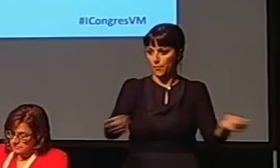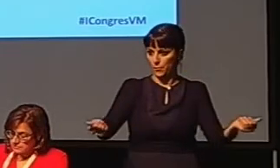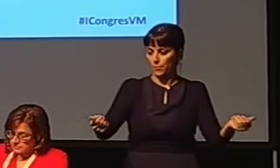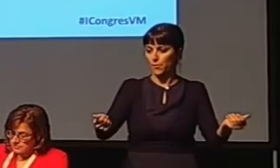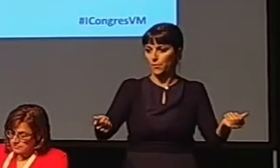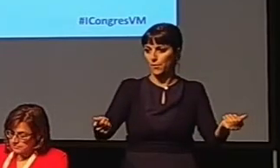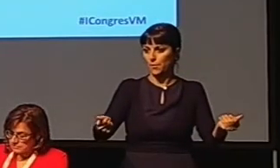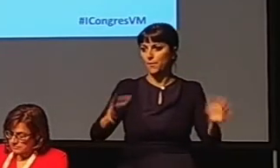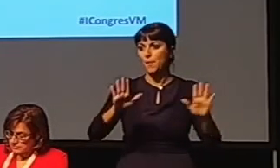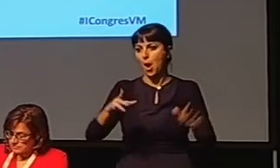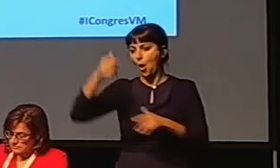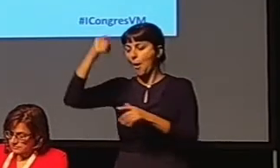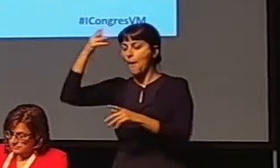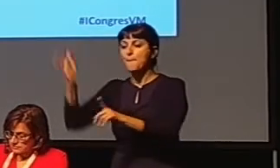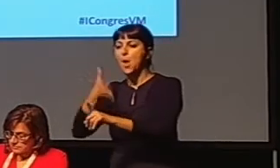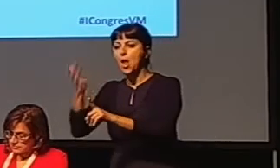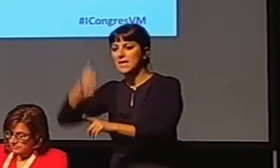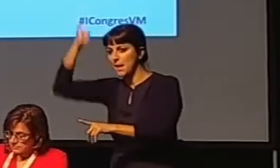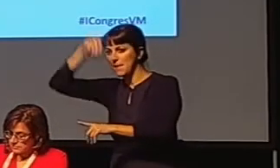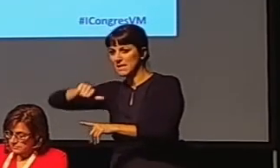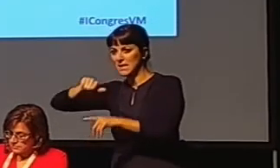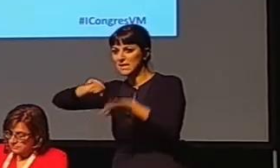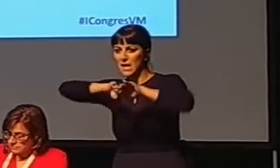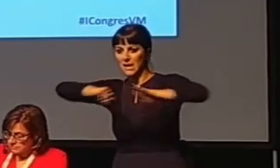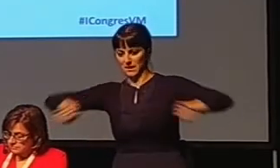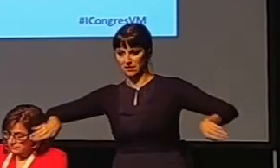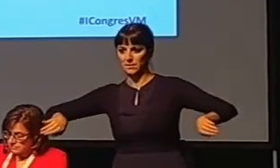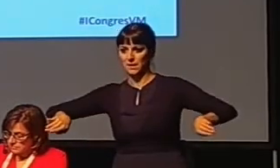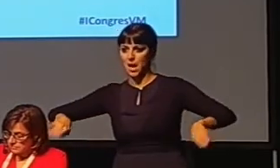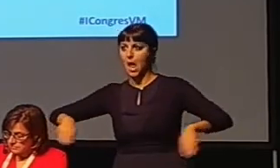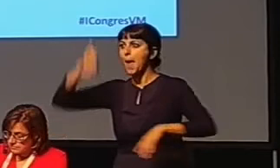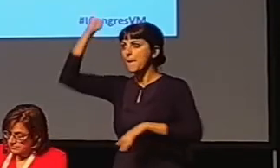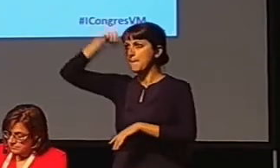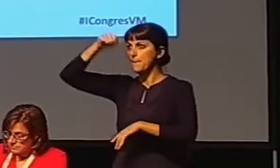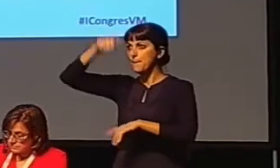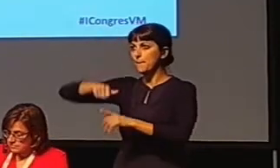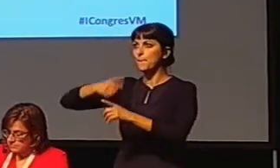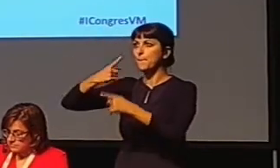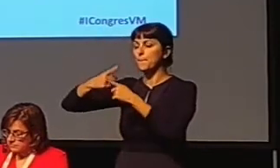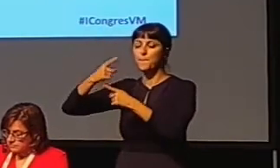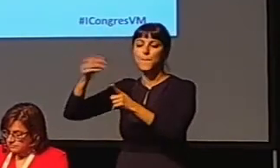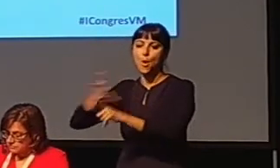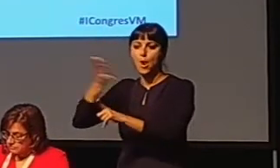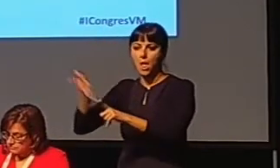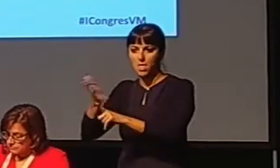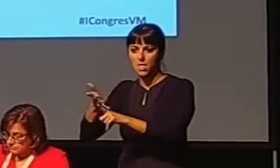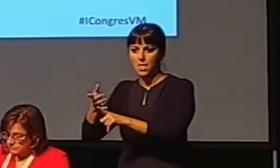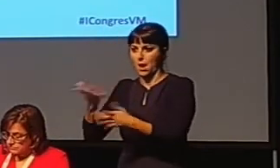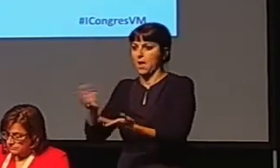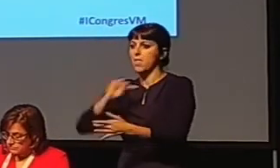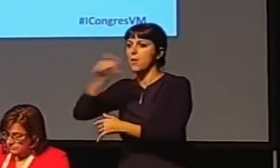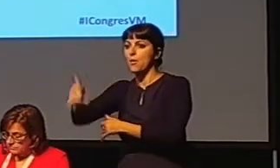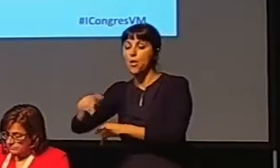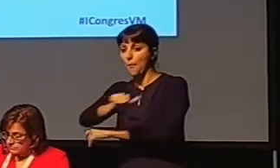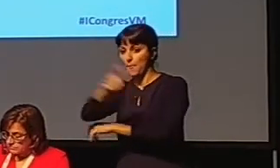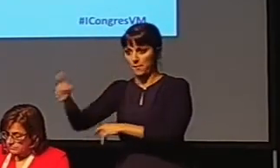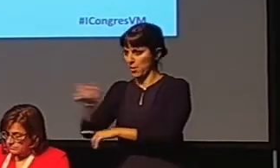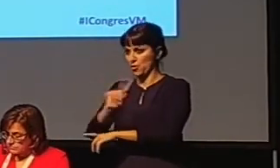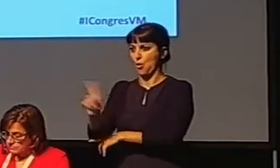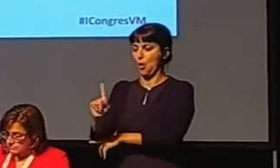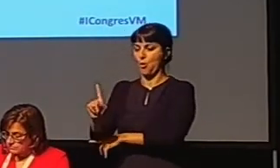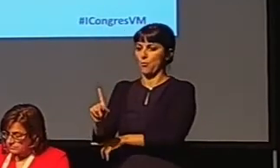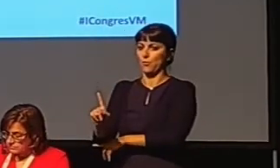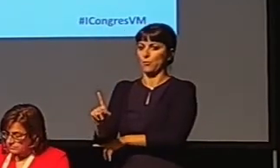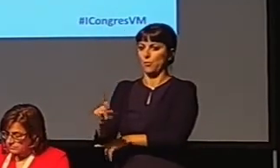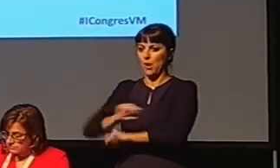lògica que la violència masclista. La violència masclista ja tenim molt clar que el que no tenim que fer en primer lloc és denunciar. No? Si no